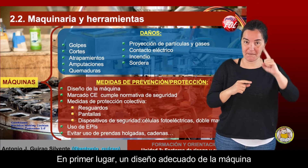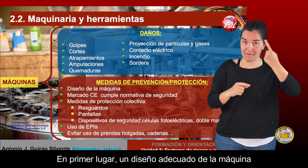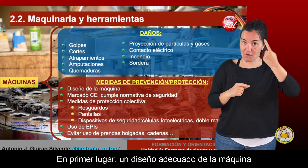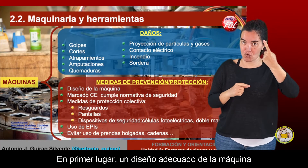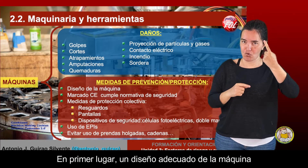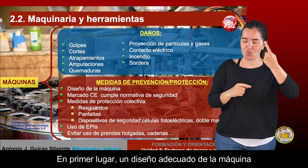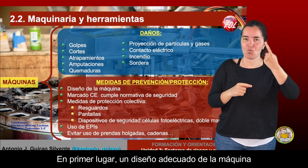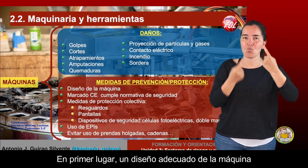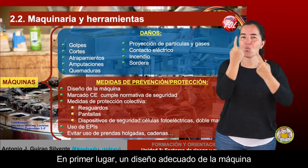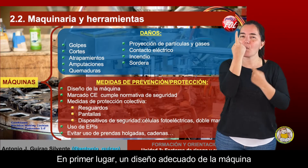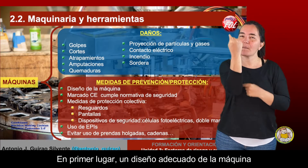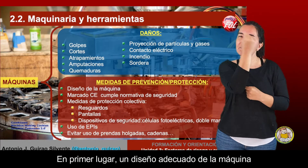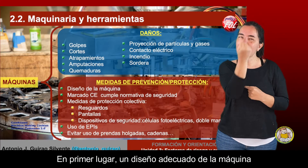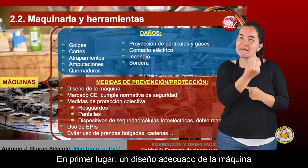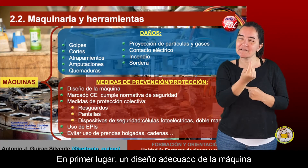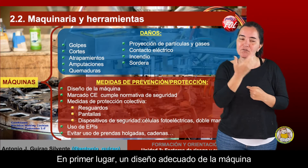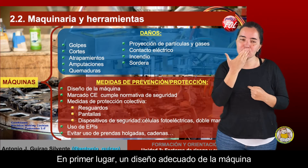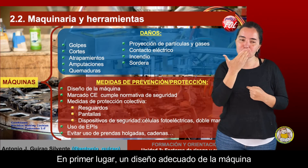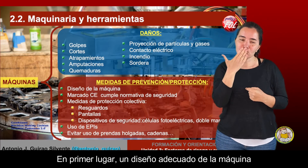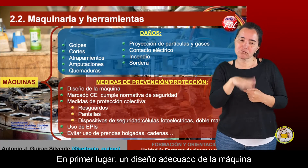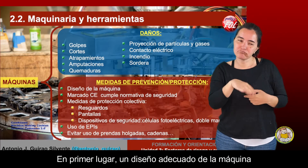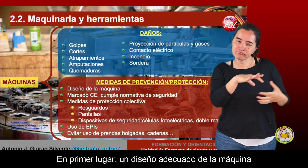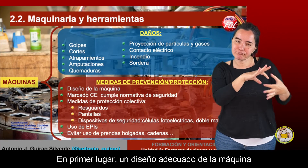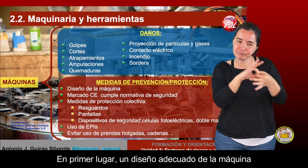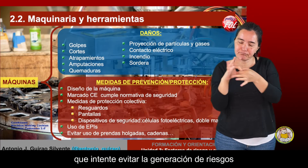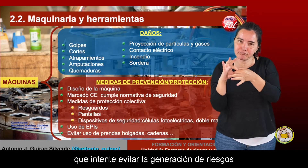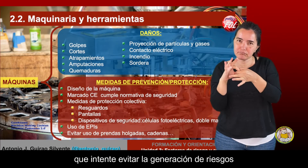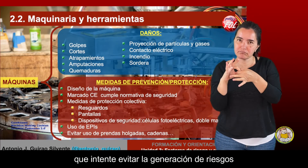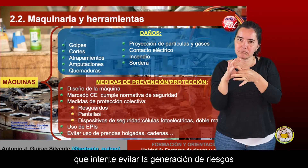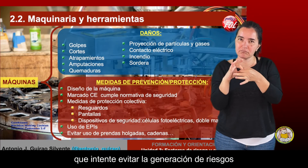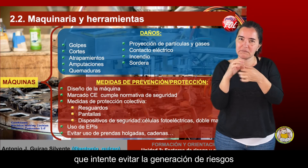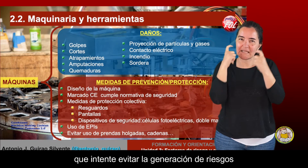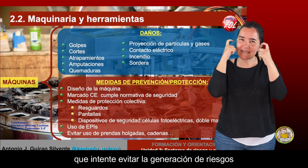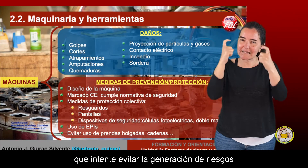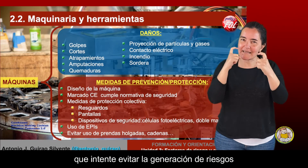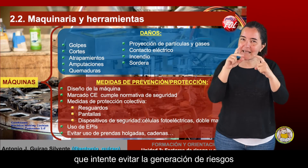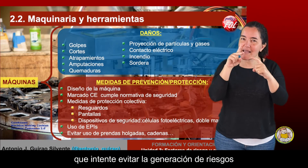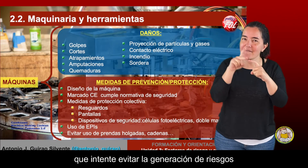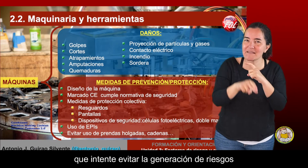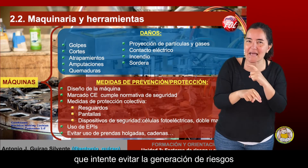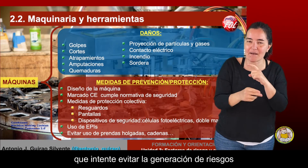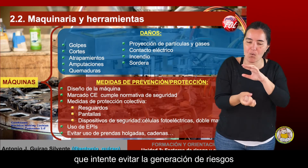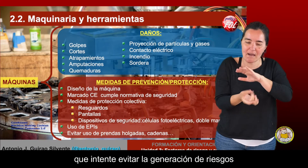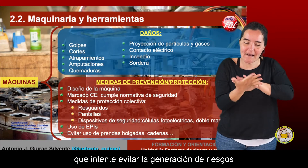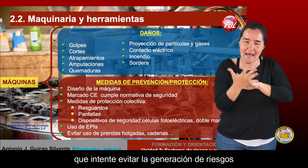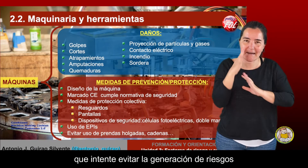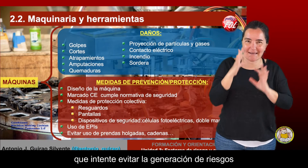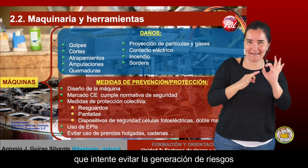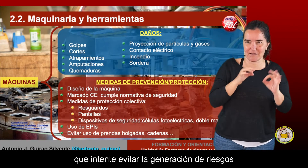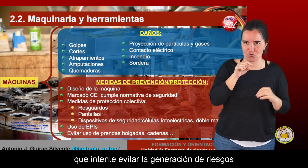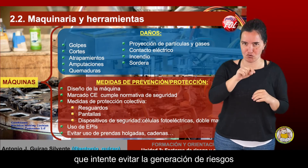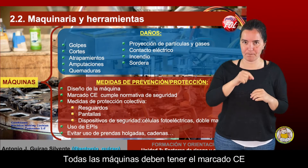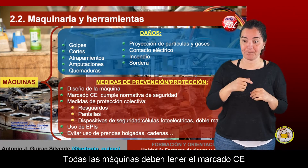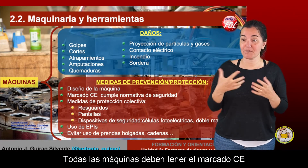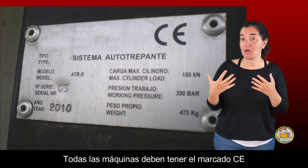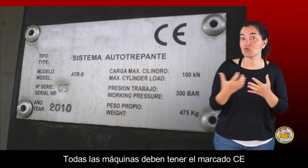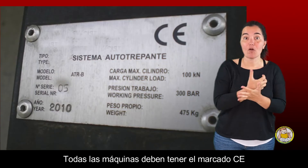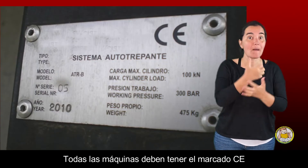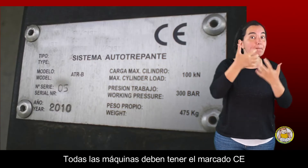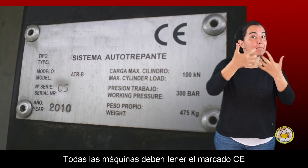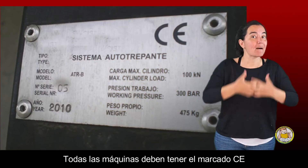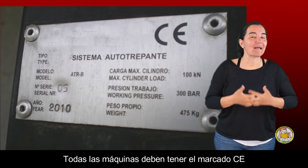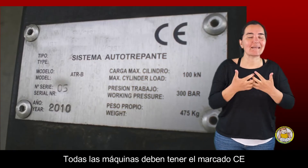en primer lugar, un diseño adecuado de la máquina, que intente evitar la generación de riesgos. Todas